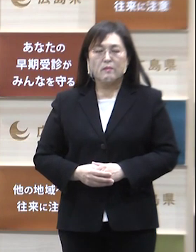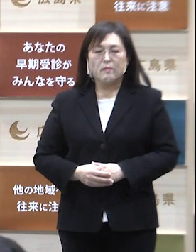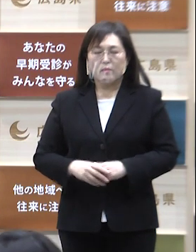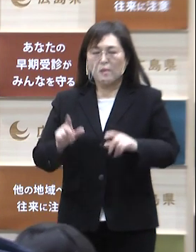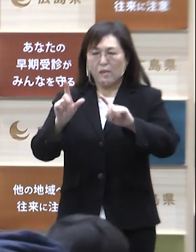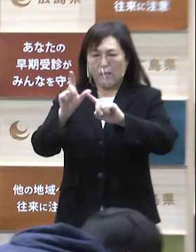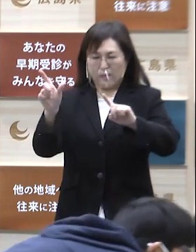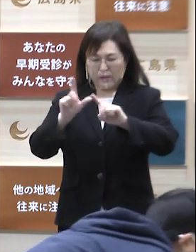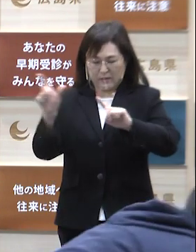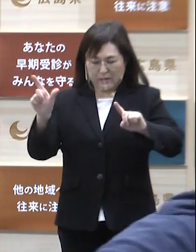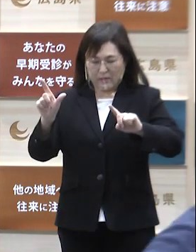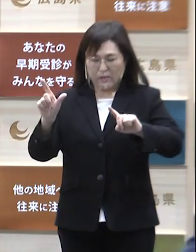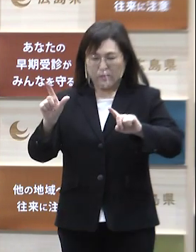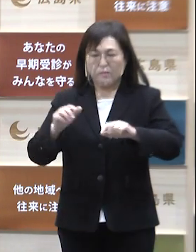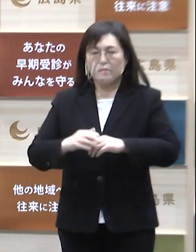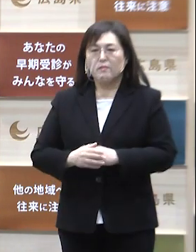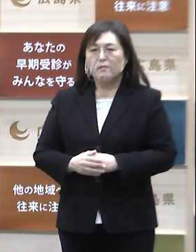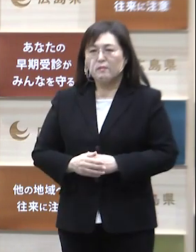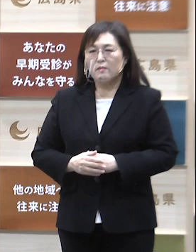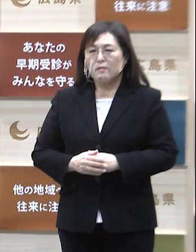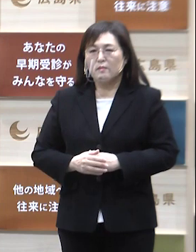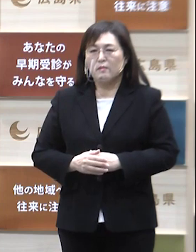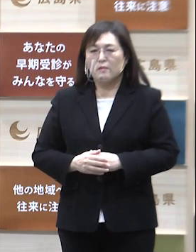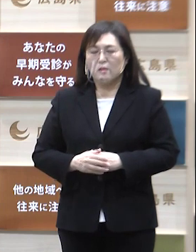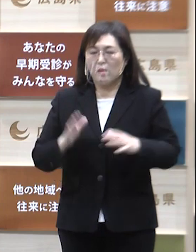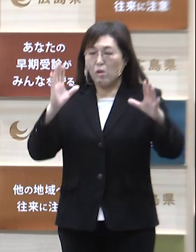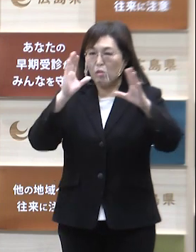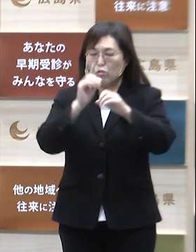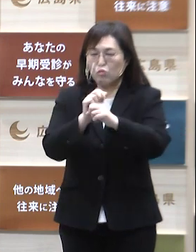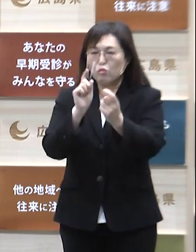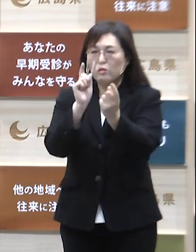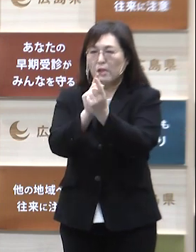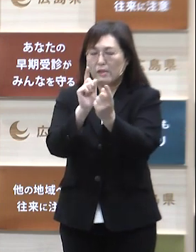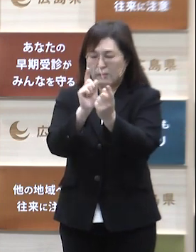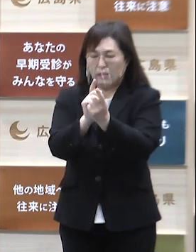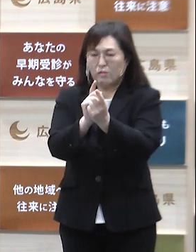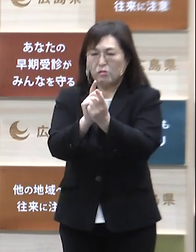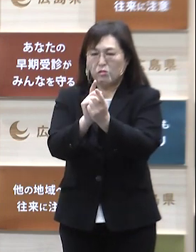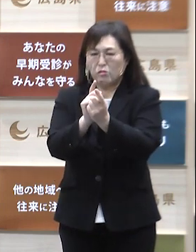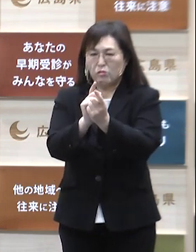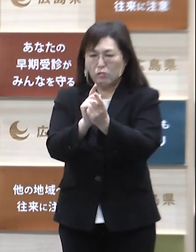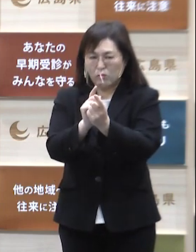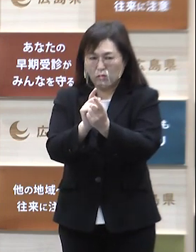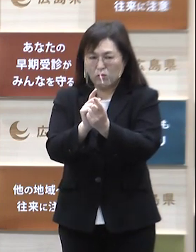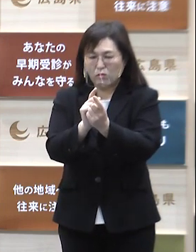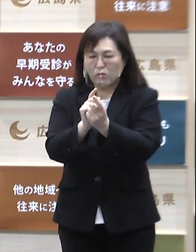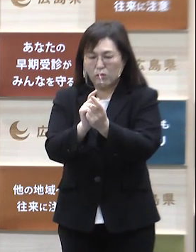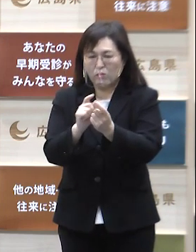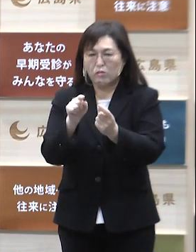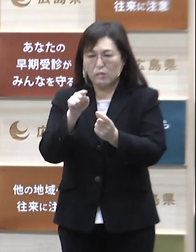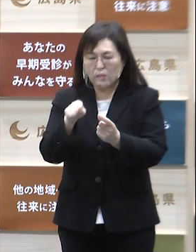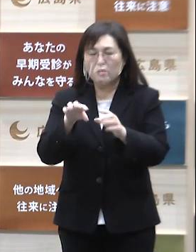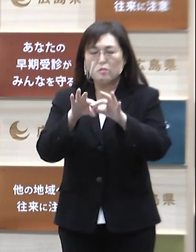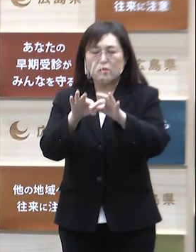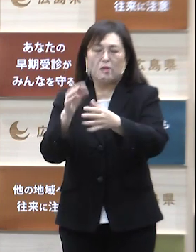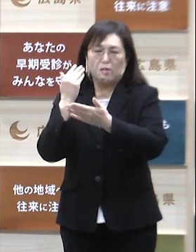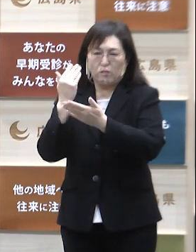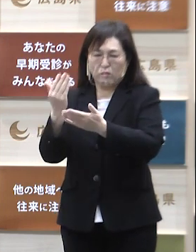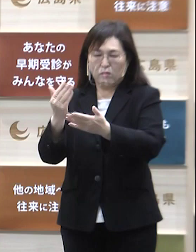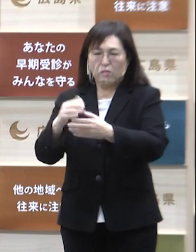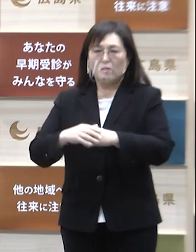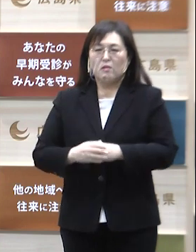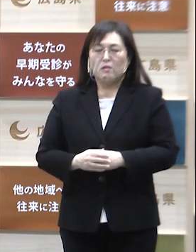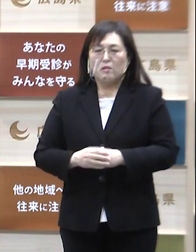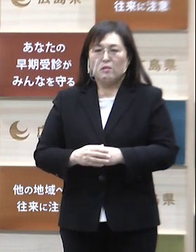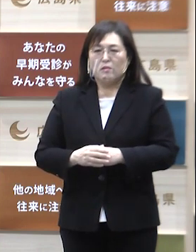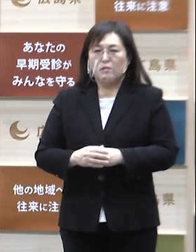NHK の井原氏と申します。県の集中対策で行う広島市内の集中検査の関係でお伺いします。まず